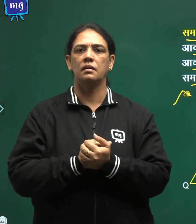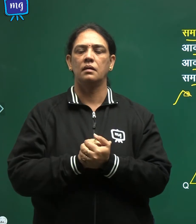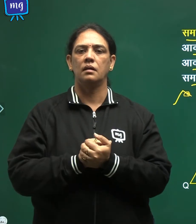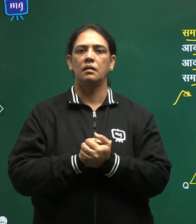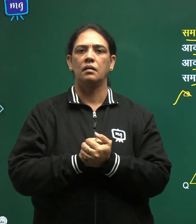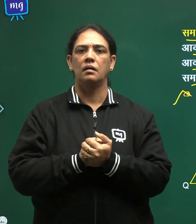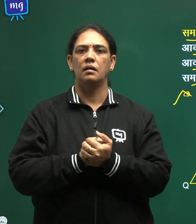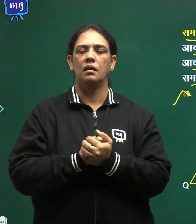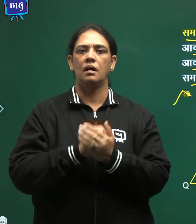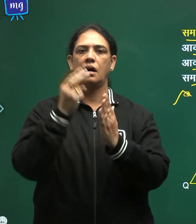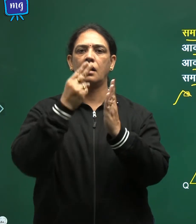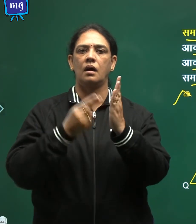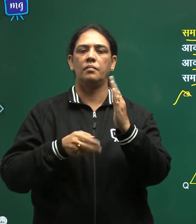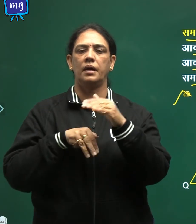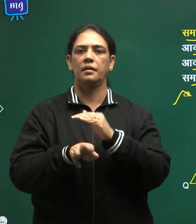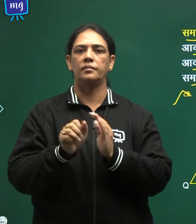आकार में